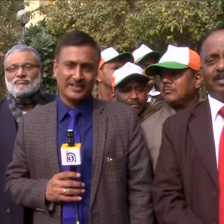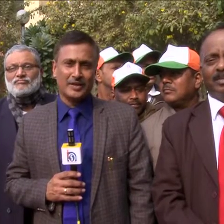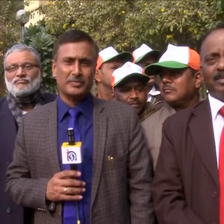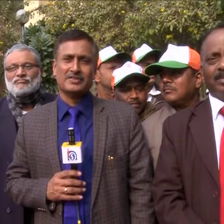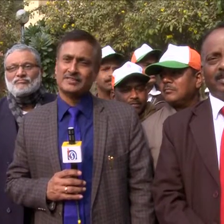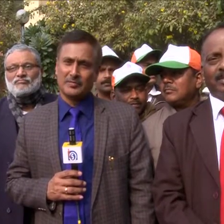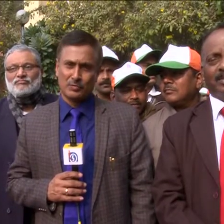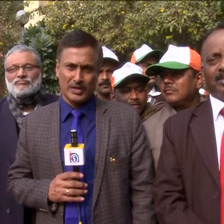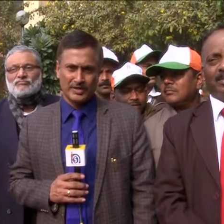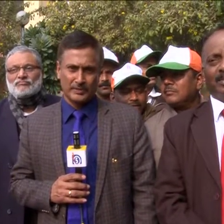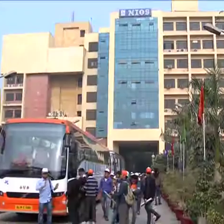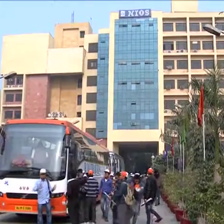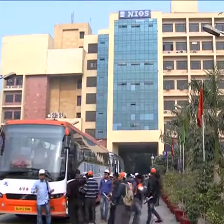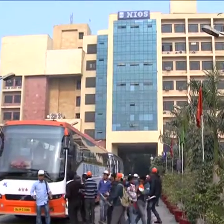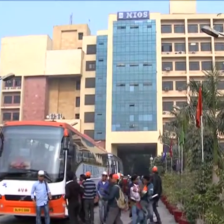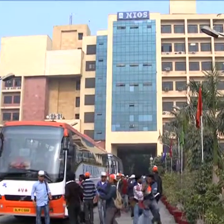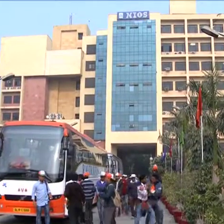कि अपनी संस्था में वो आए हैं।